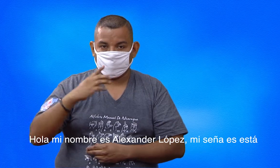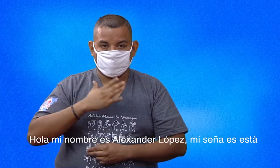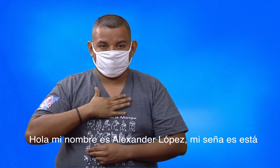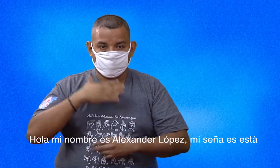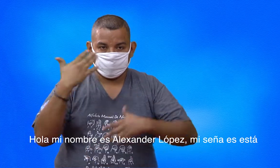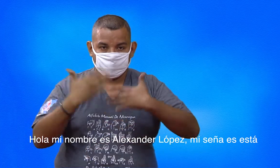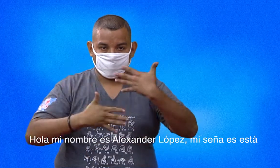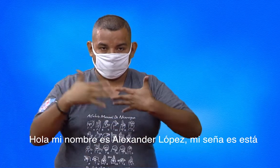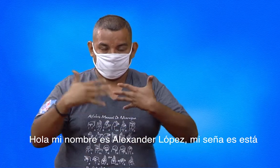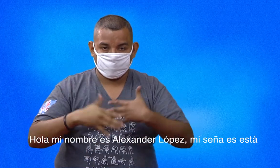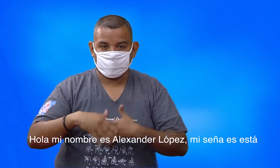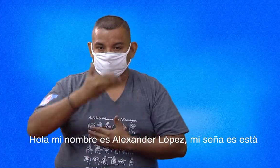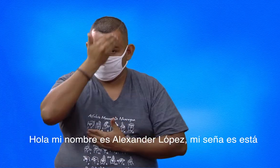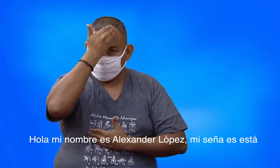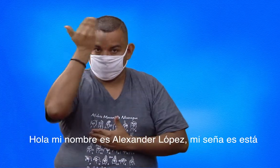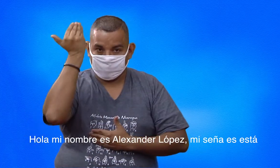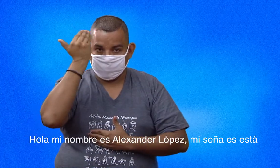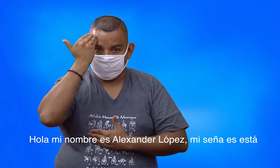López. Mi seña es esta.